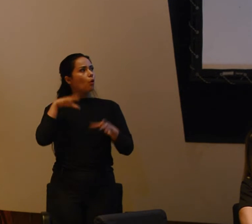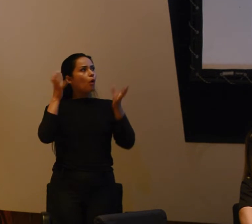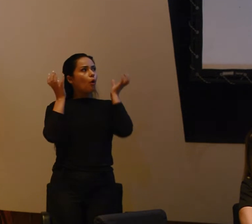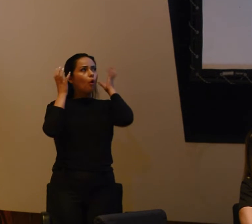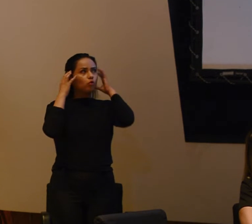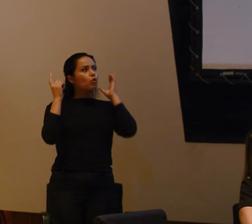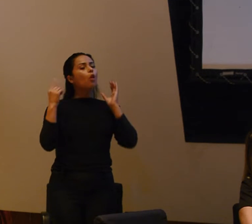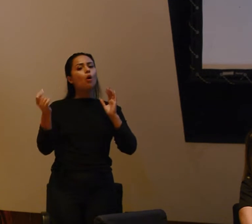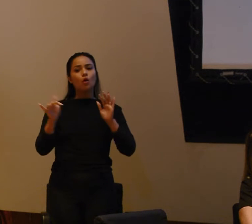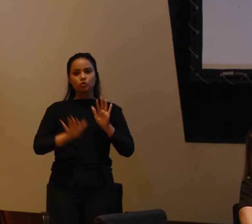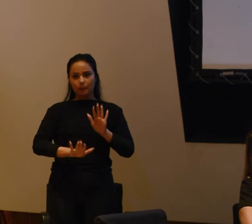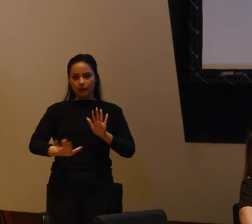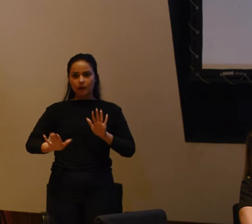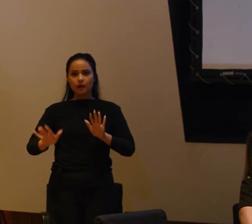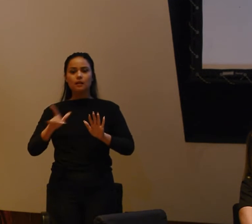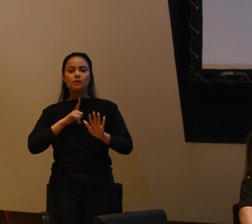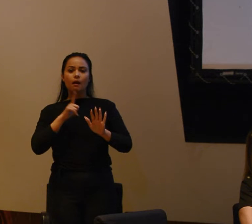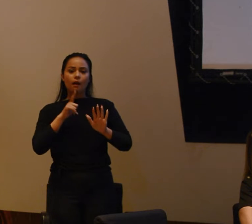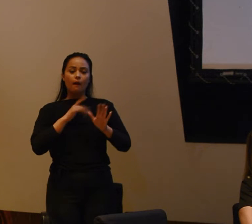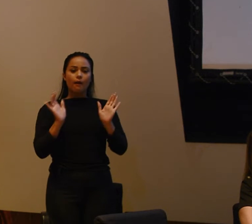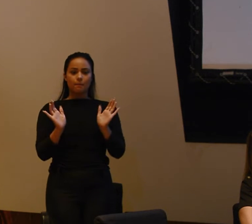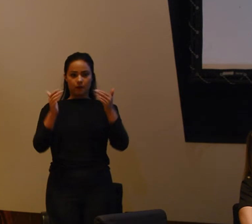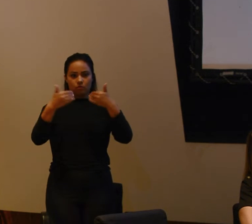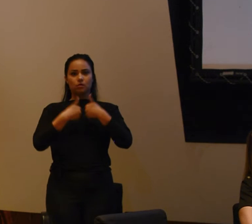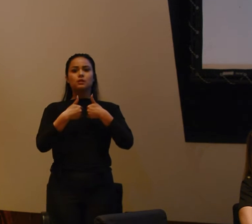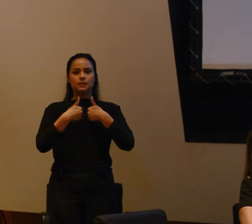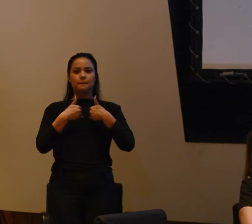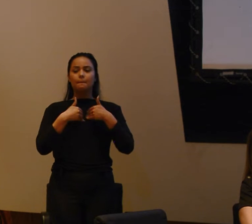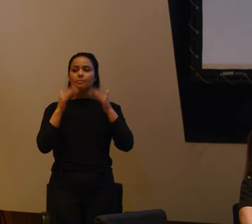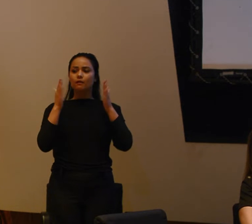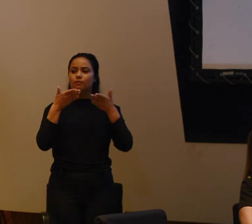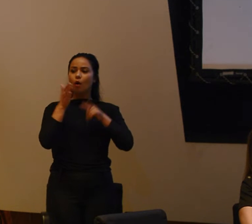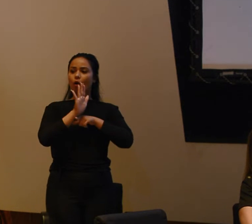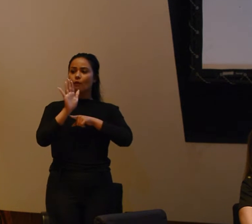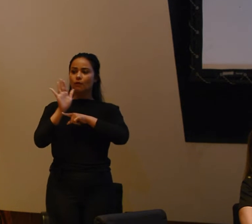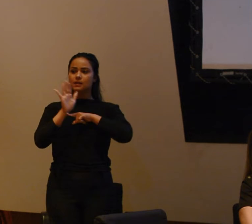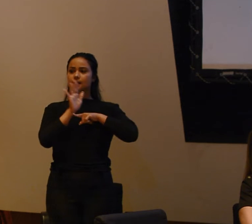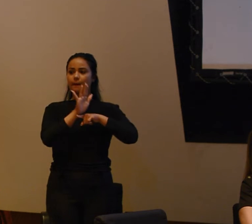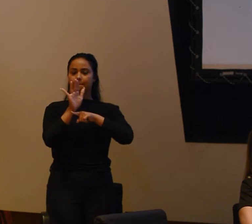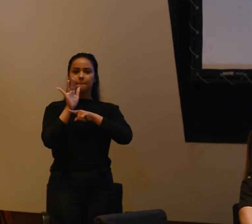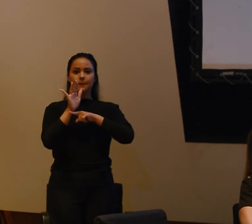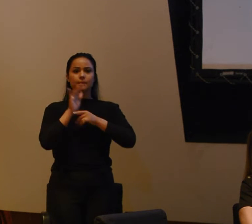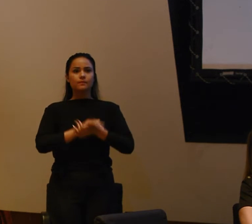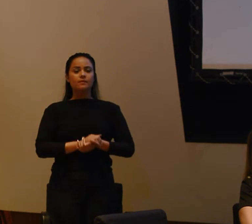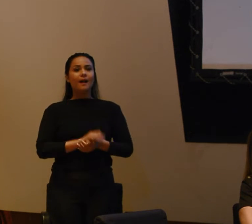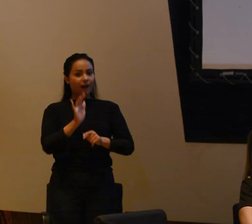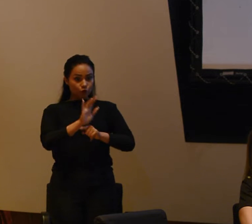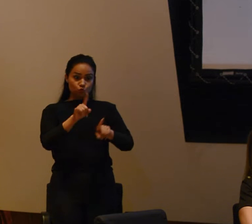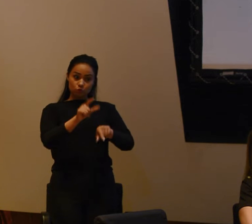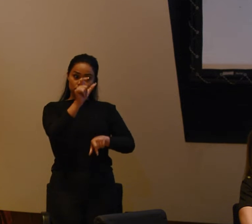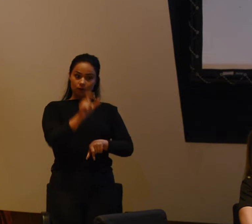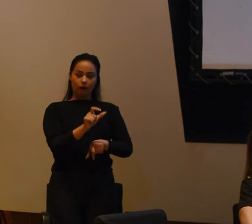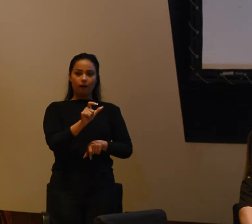crianças pequenas com hipótese diagnóstica do transtorno do espectro autista, a fim aí de favorecer, ajudar